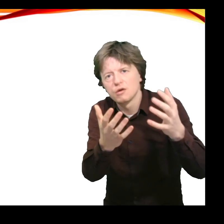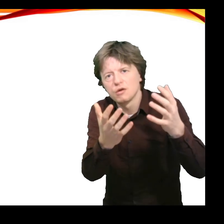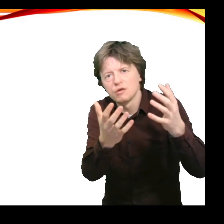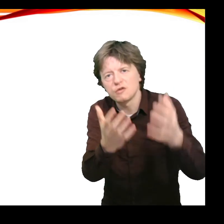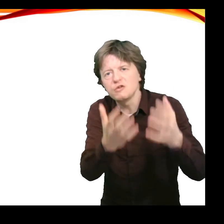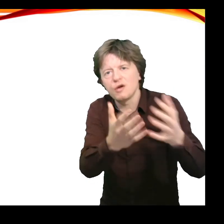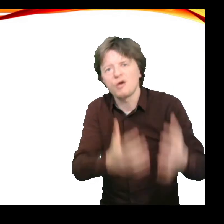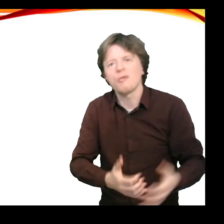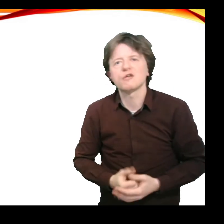dat niet door hem gemaakt is.